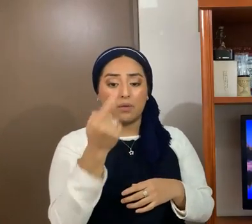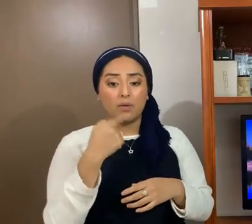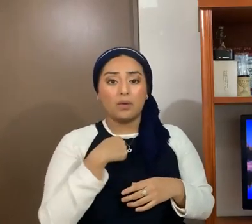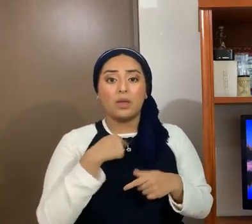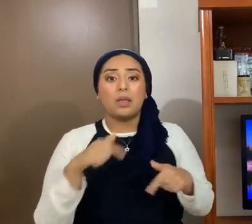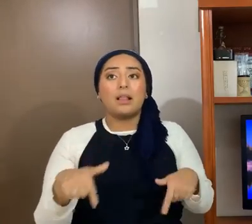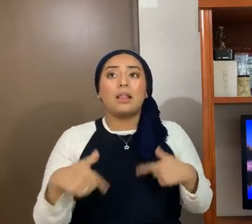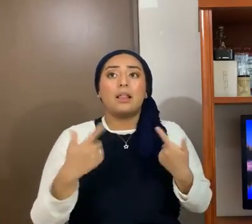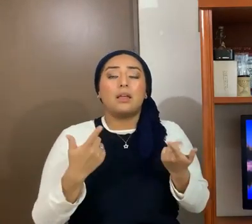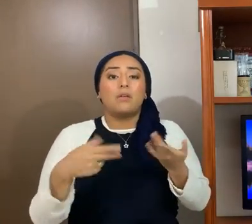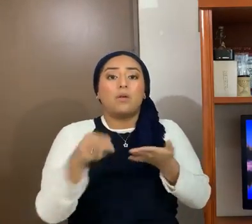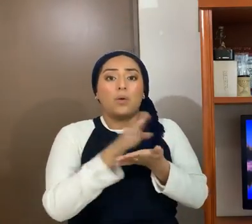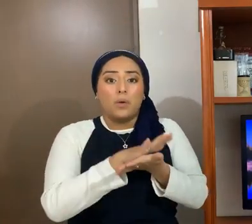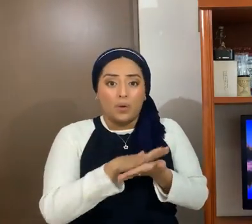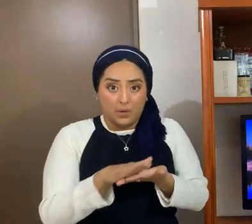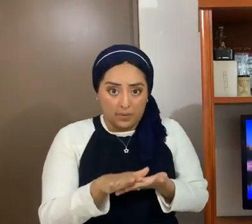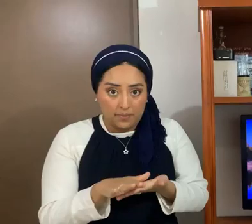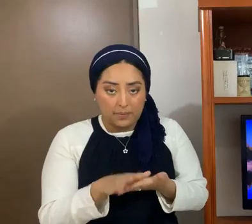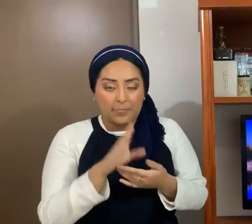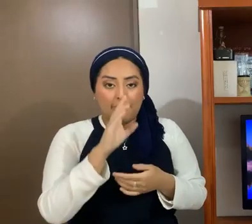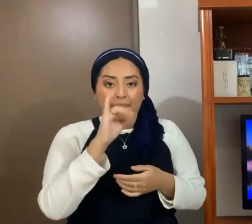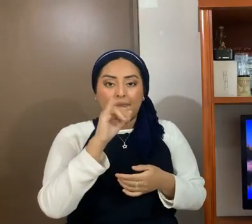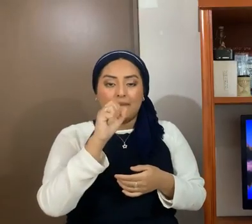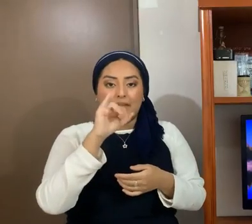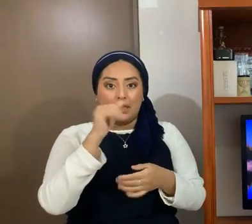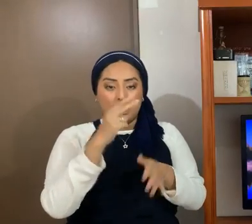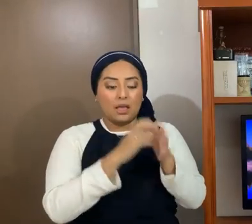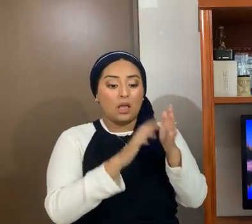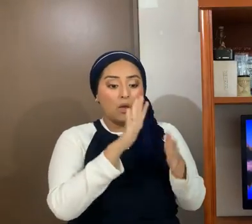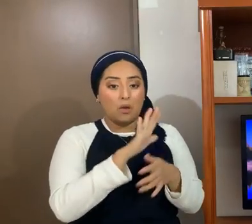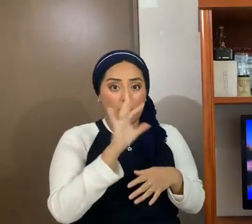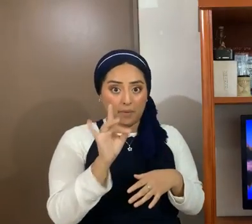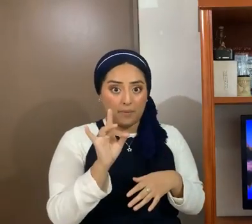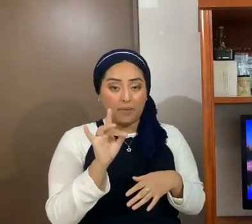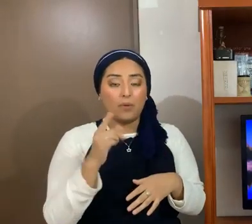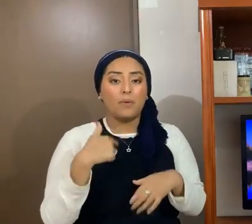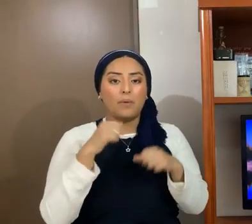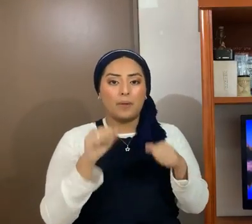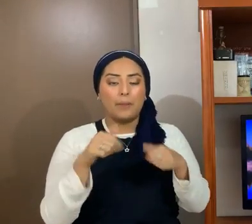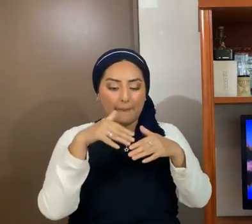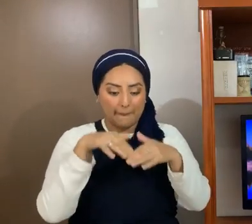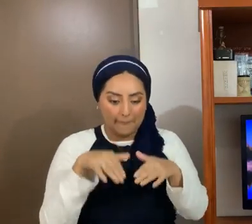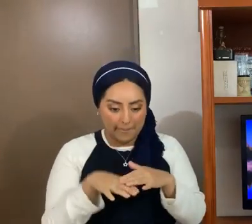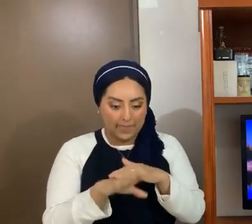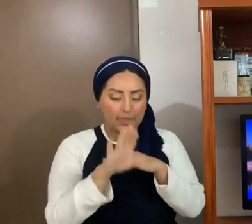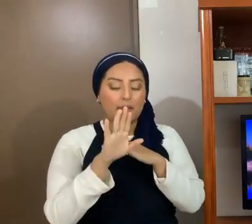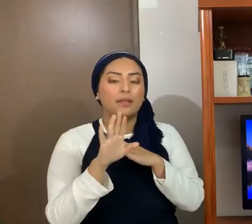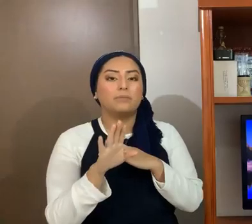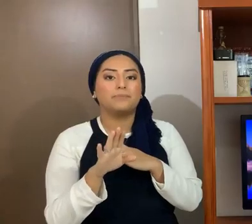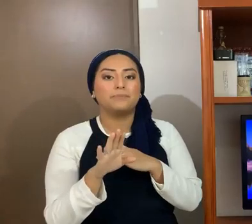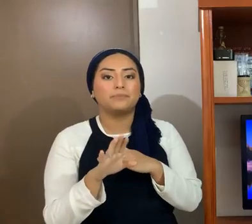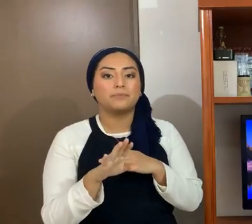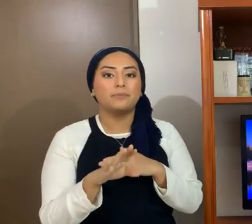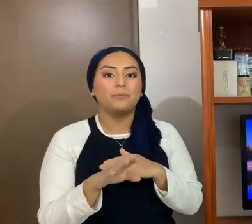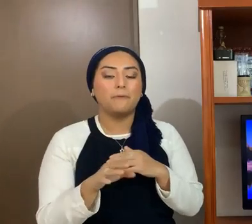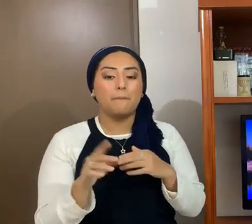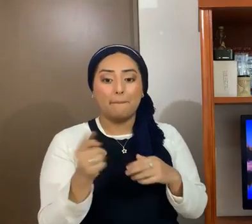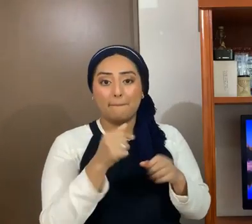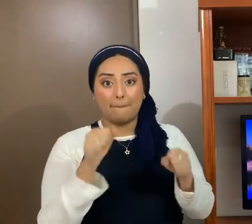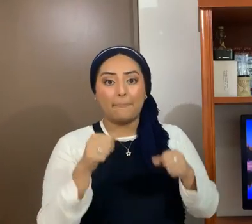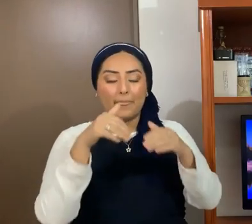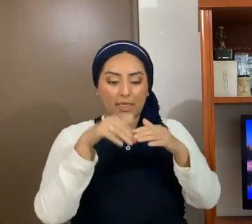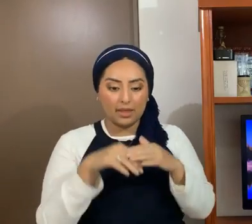en santidad, conforme a Isaías 58:13, tenemos acceso al tesoro al